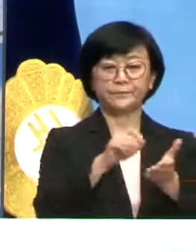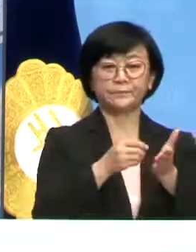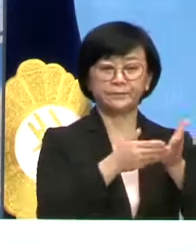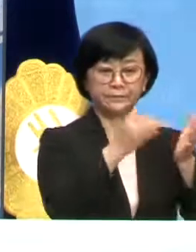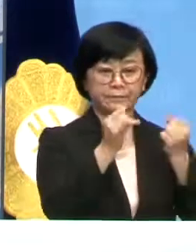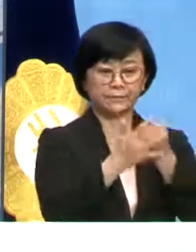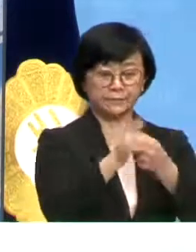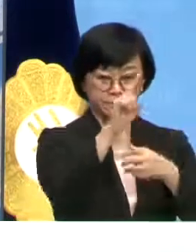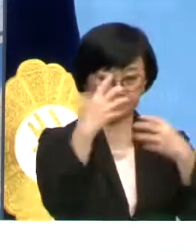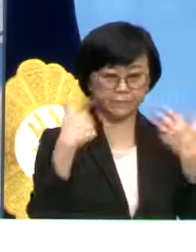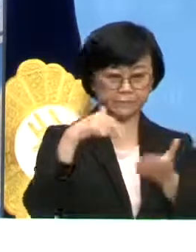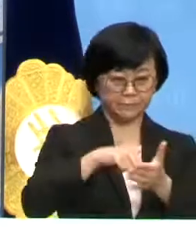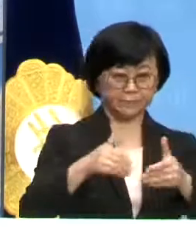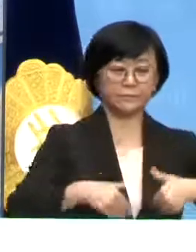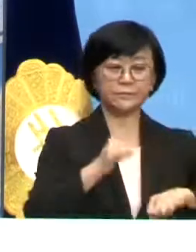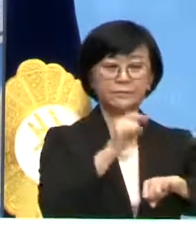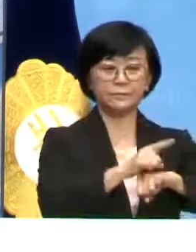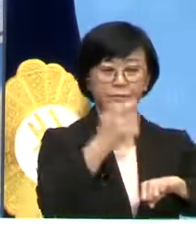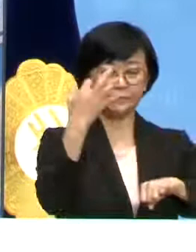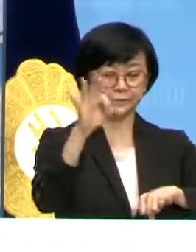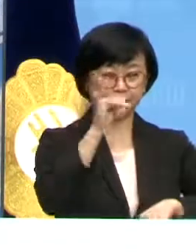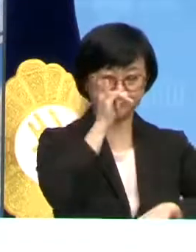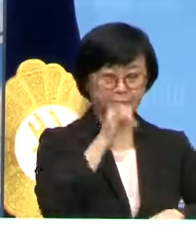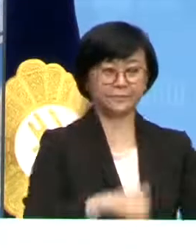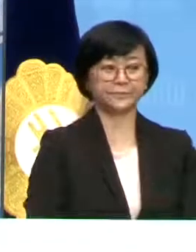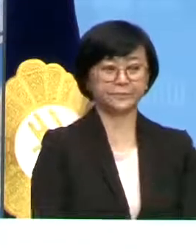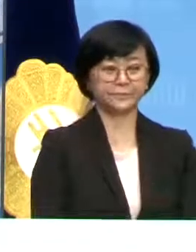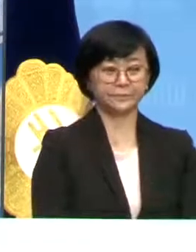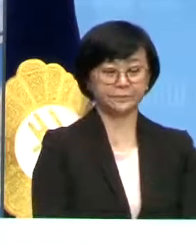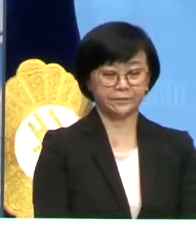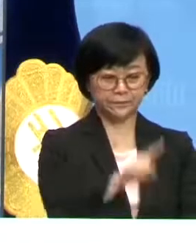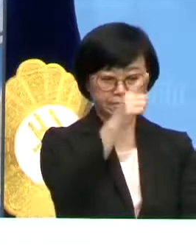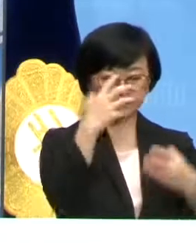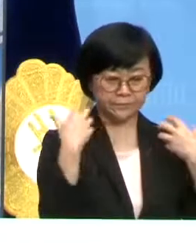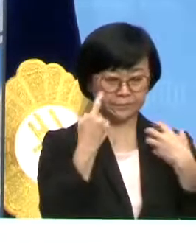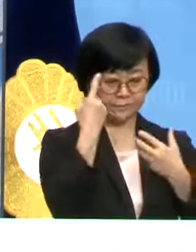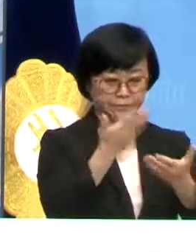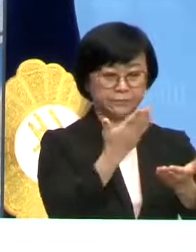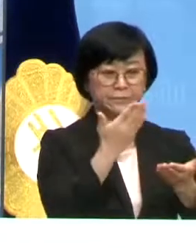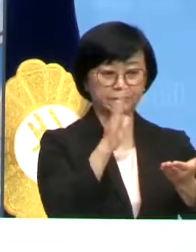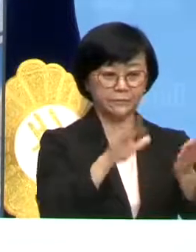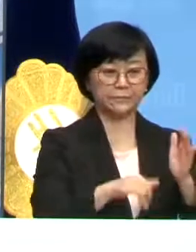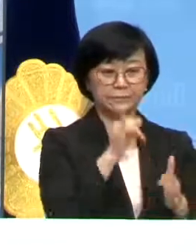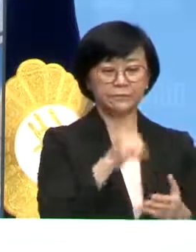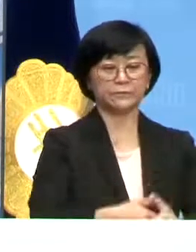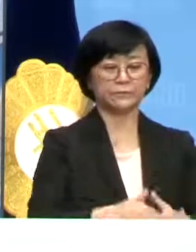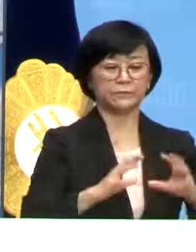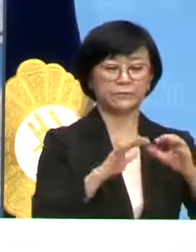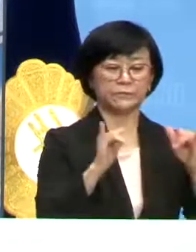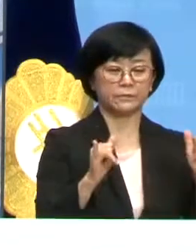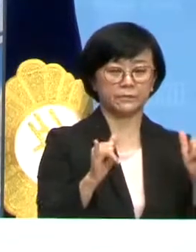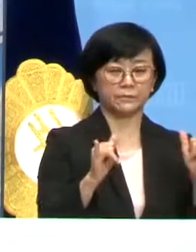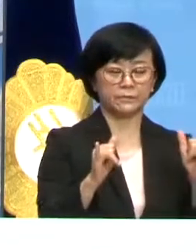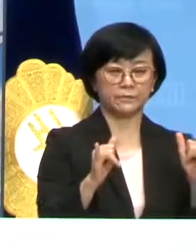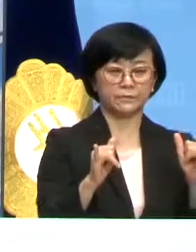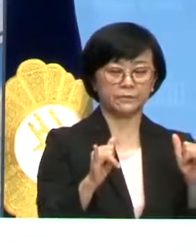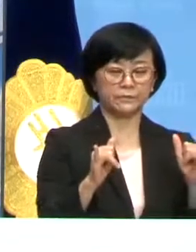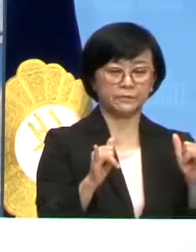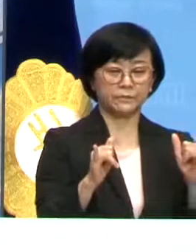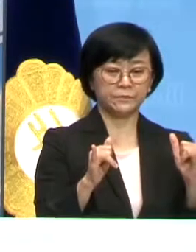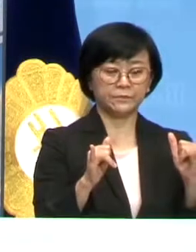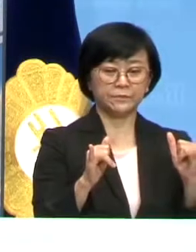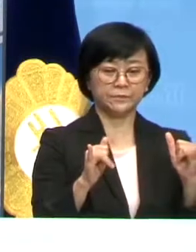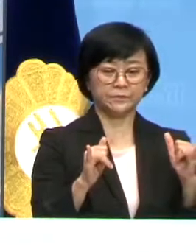정부 측이 그 필요성을 인정 했고 또 대정부질문에서 도 얘기한 바가 있습니다 우리 국민들의 아